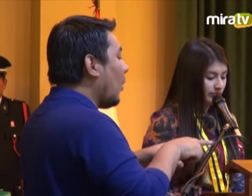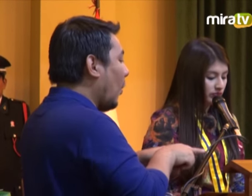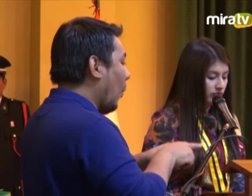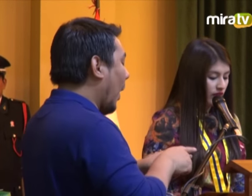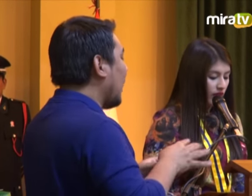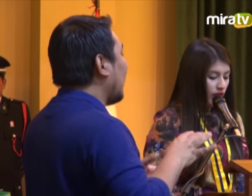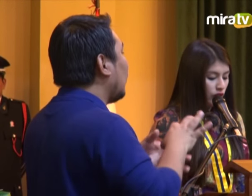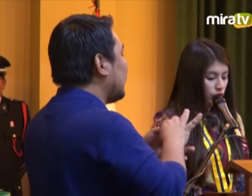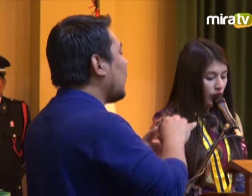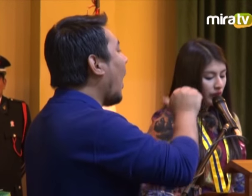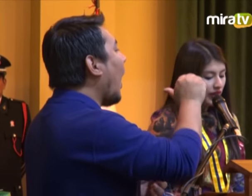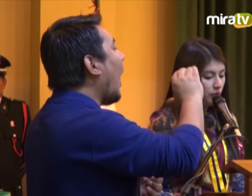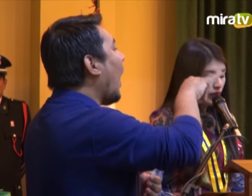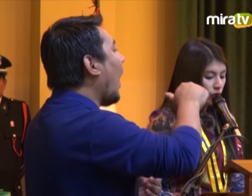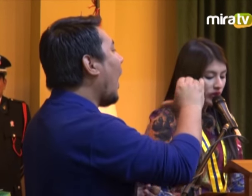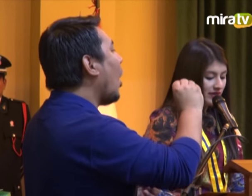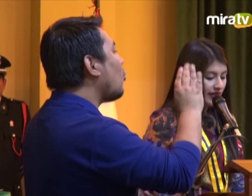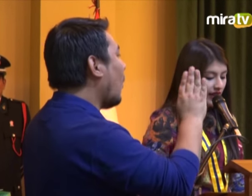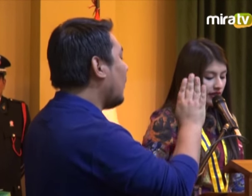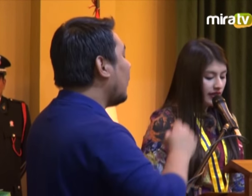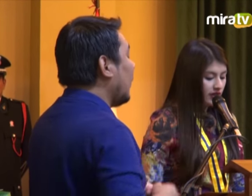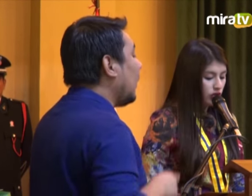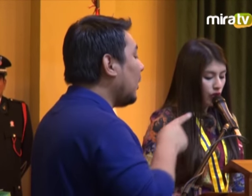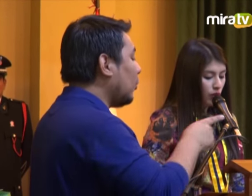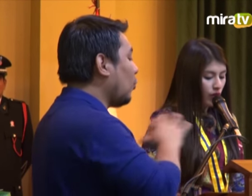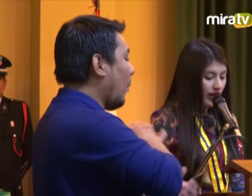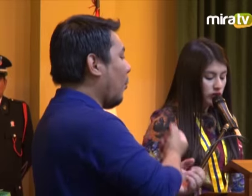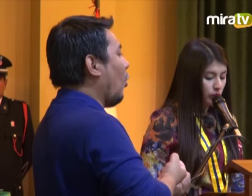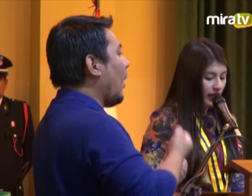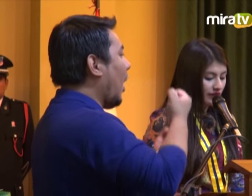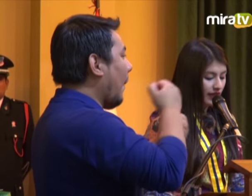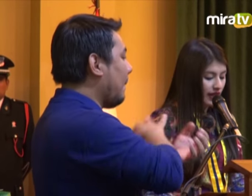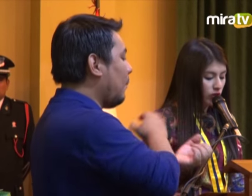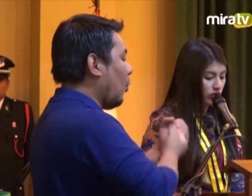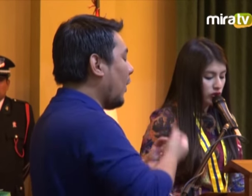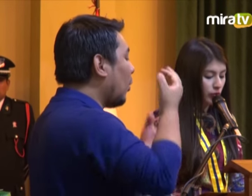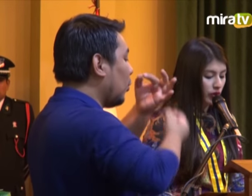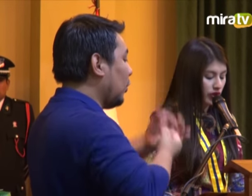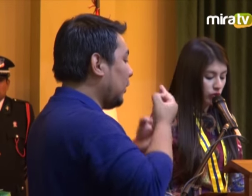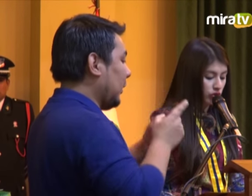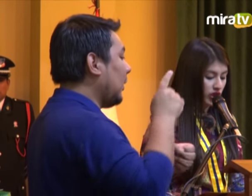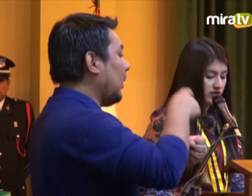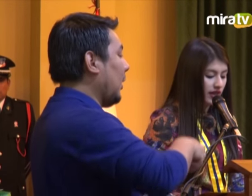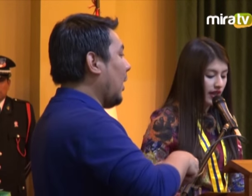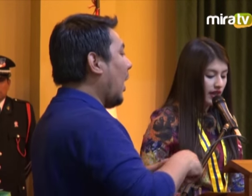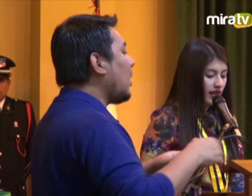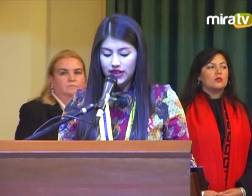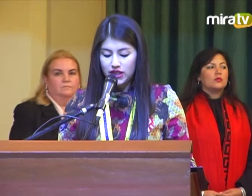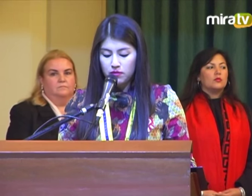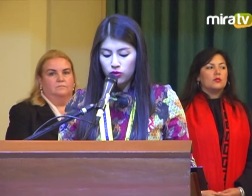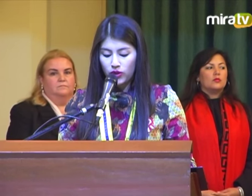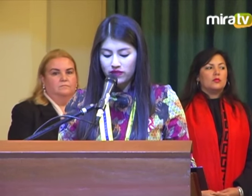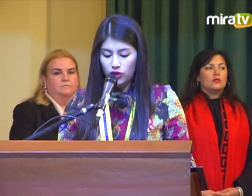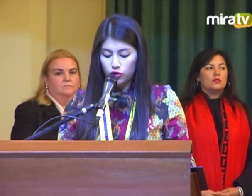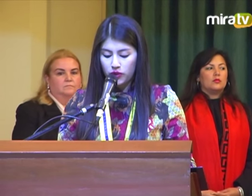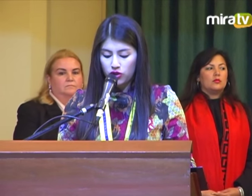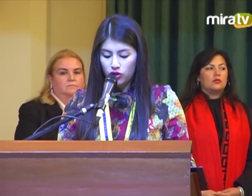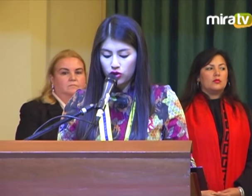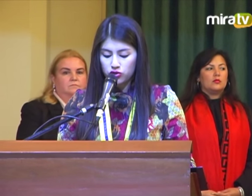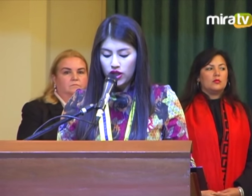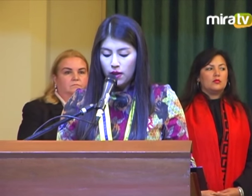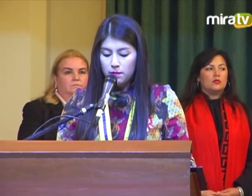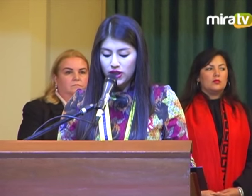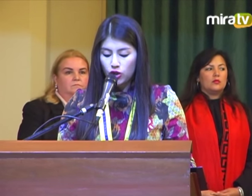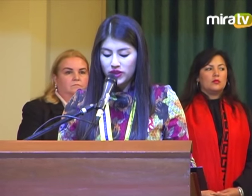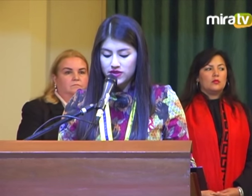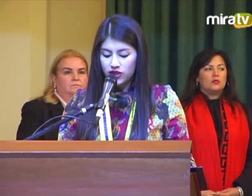Japón. Su labor en el Poder Judicial inició como vocal suplente de la Corte Superior de Justicia de Lima durante los